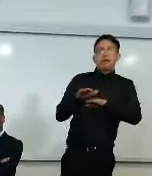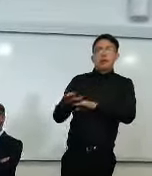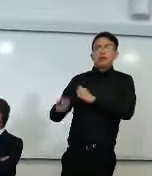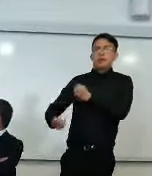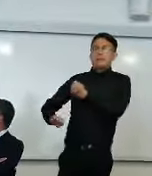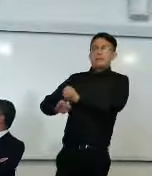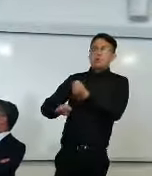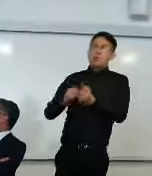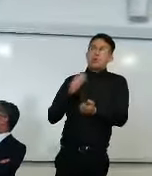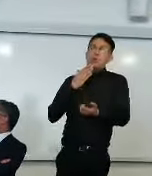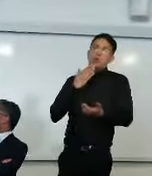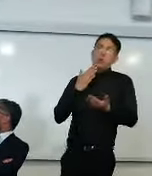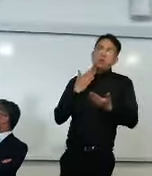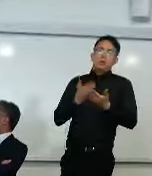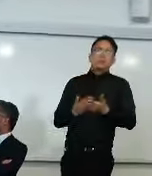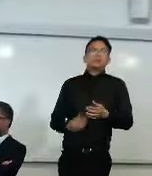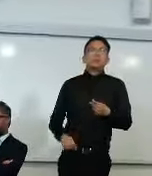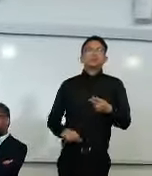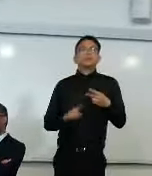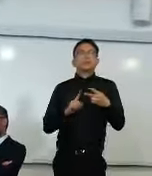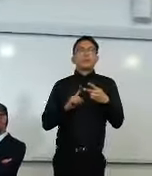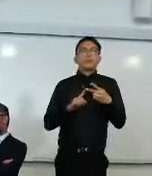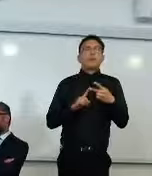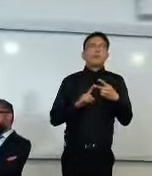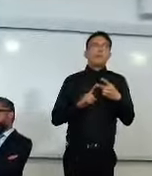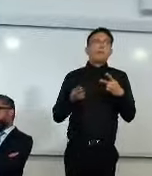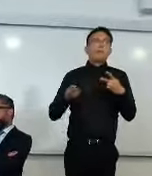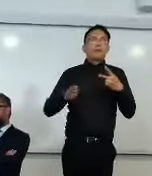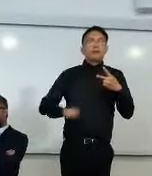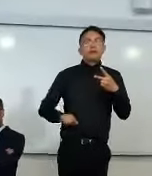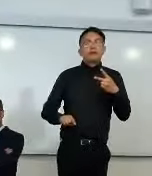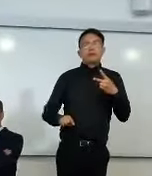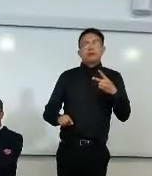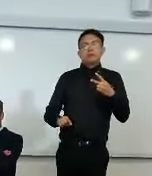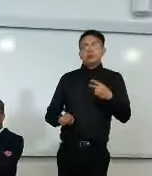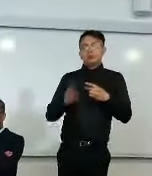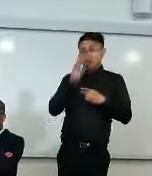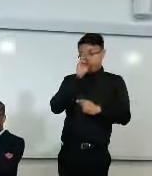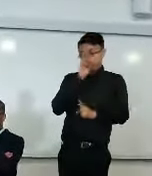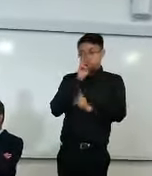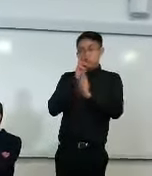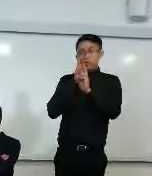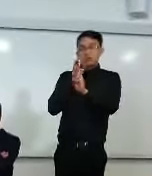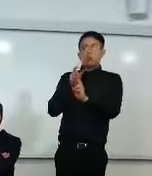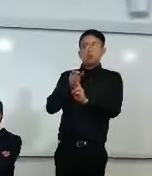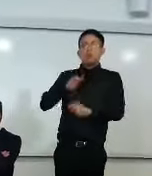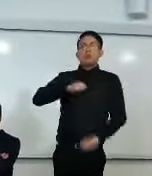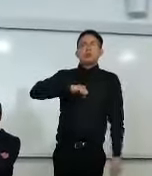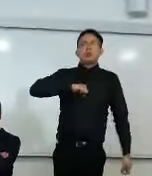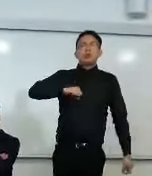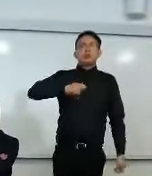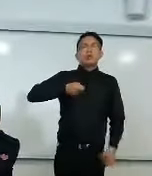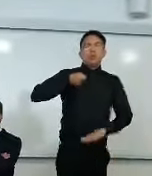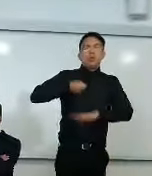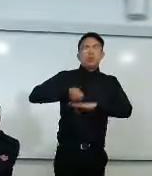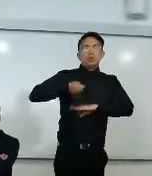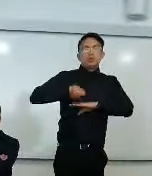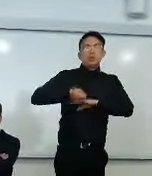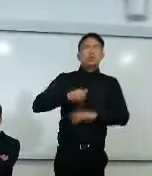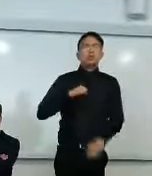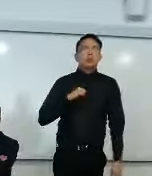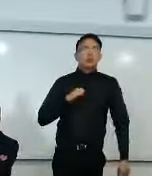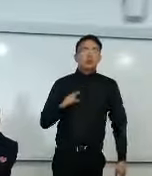aportando. Por otro lado, pues el reconocimiento de la capacidad jurídica, como ya se dijo, digamos que